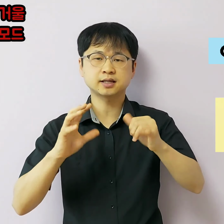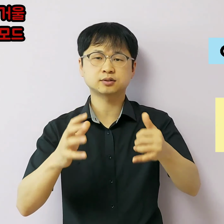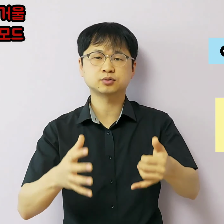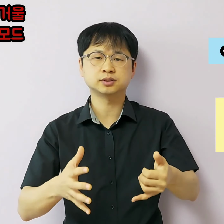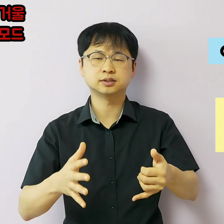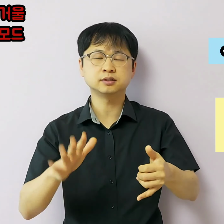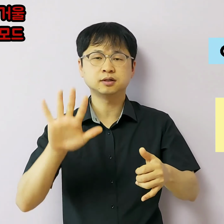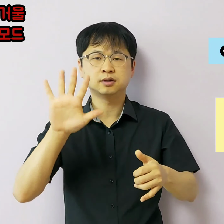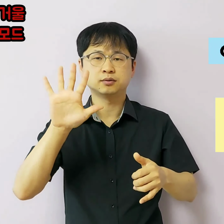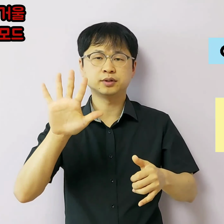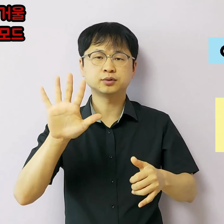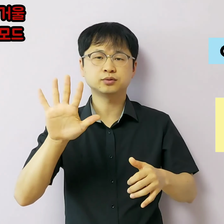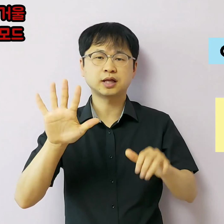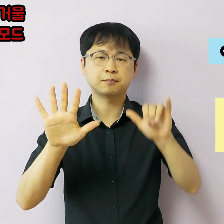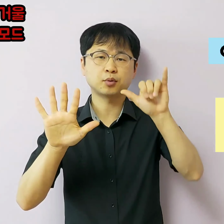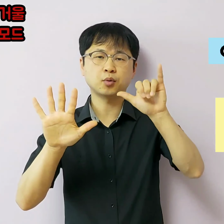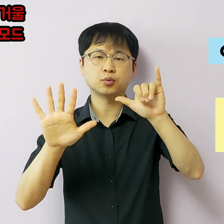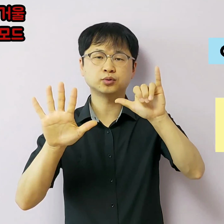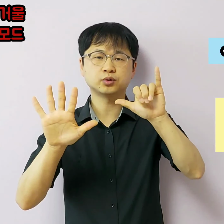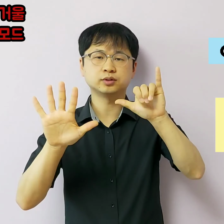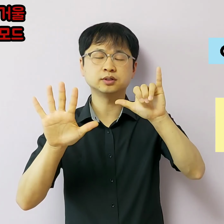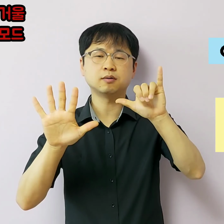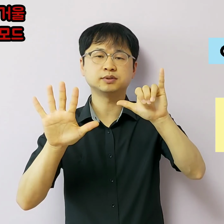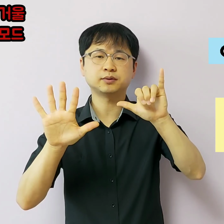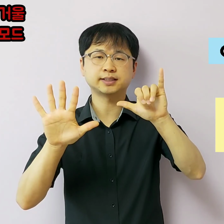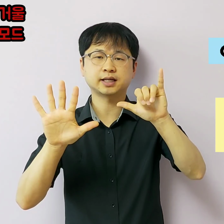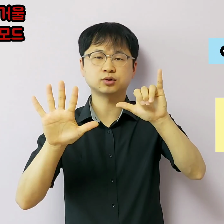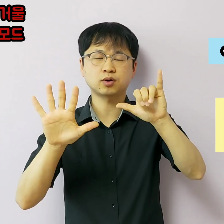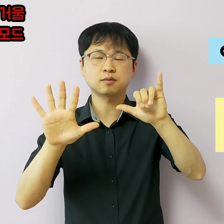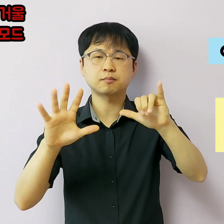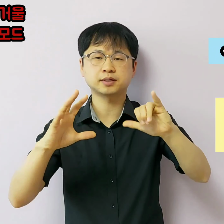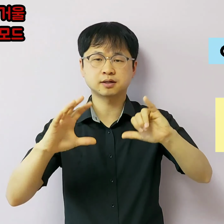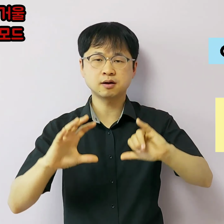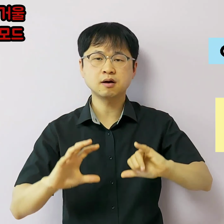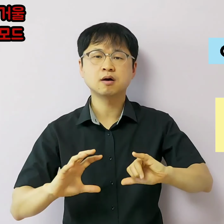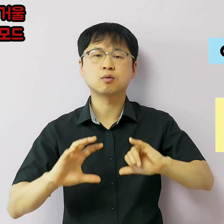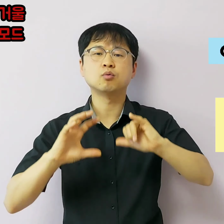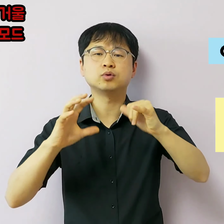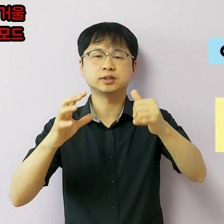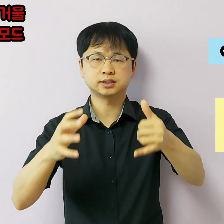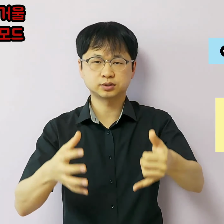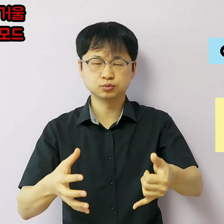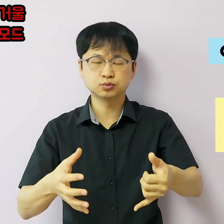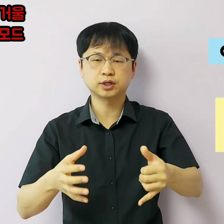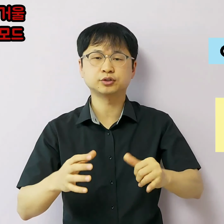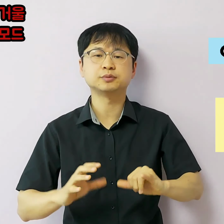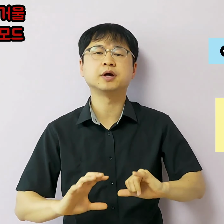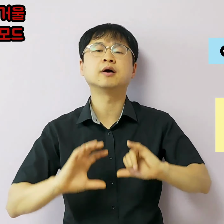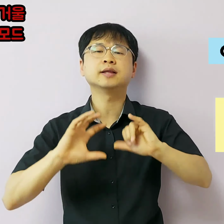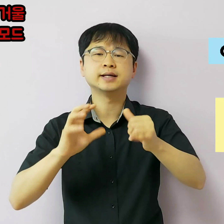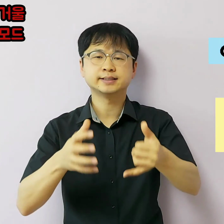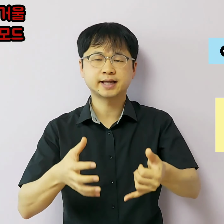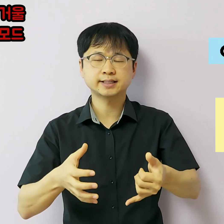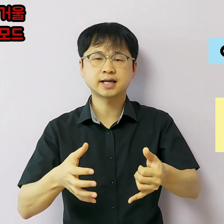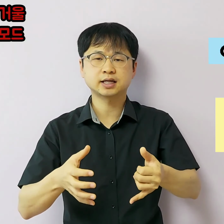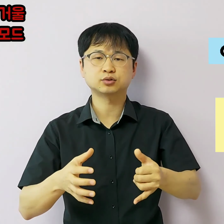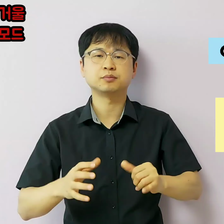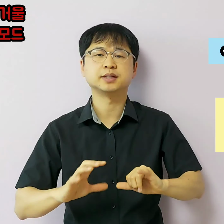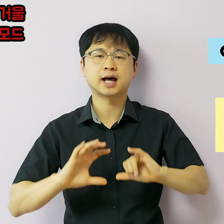세상이라는 수어는 왼손은 다 펴고 오른손은 엄지와 새끼손가락만 펴서 공 굴리듯이 둥글게 해주시면 세상이라는